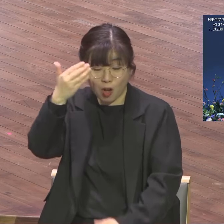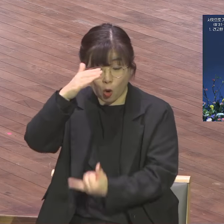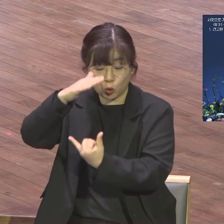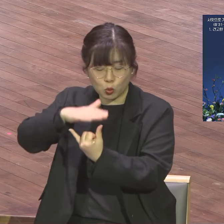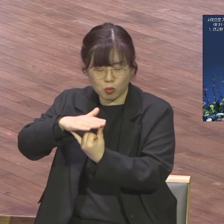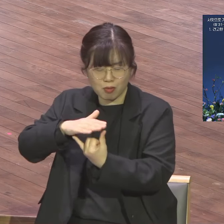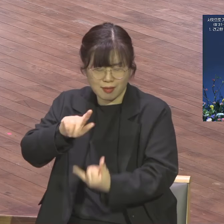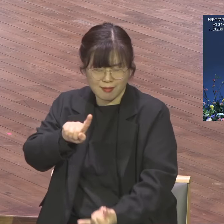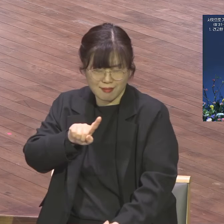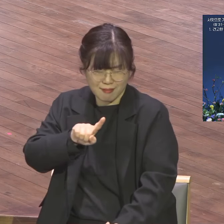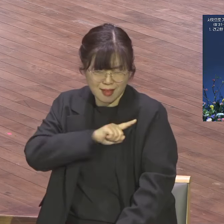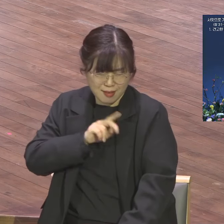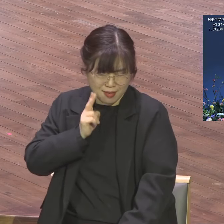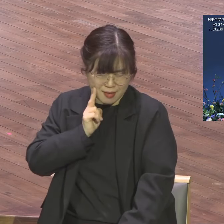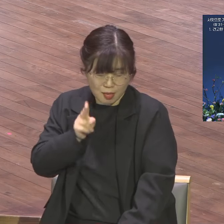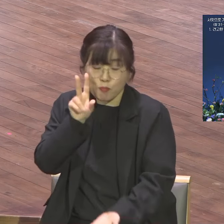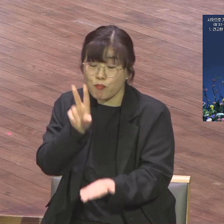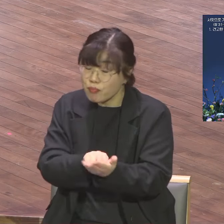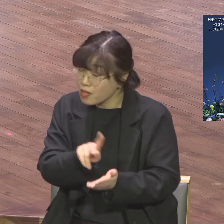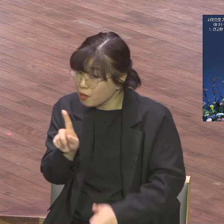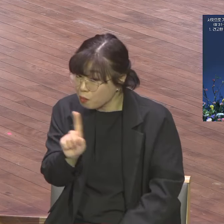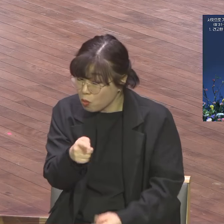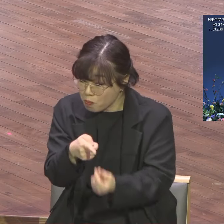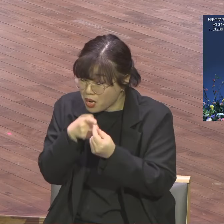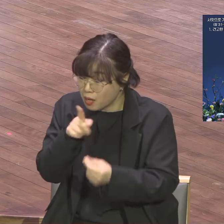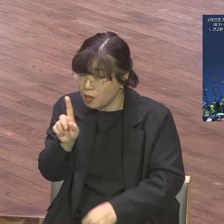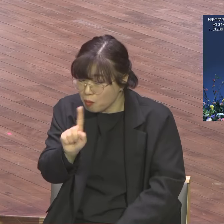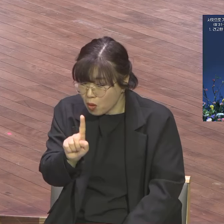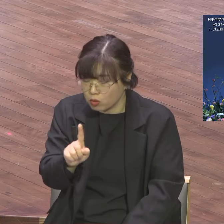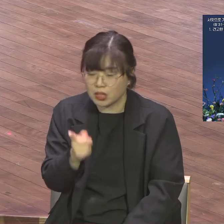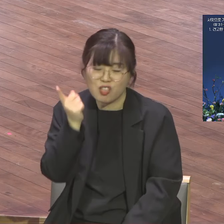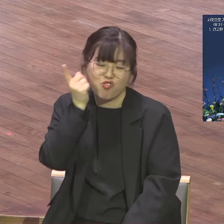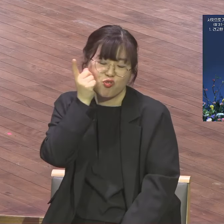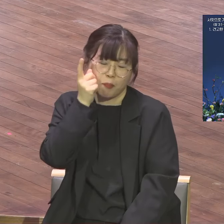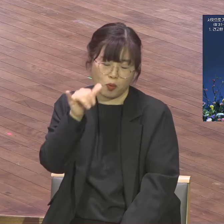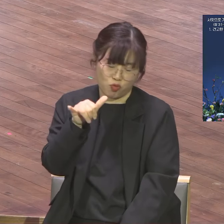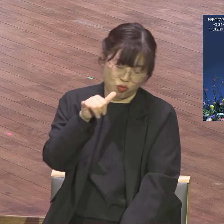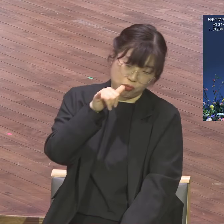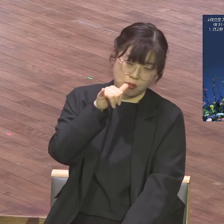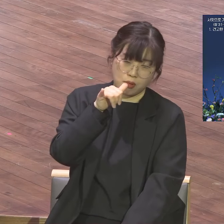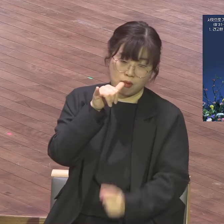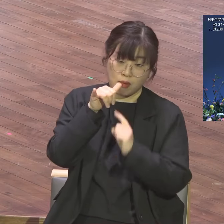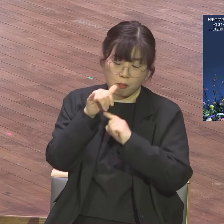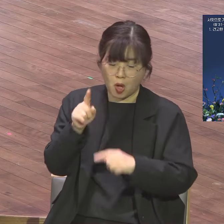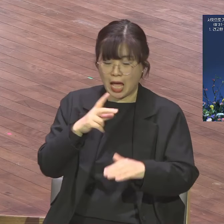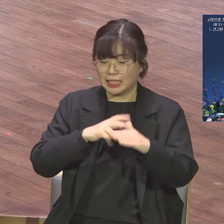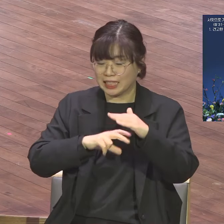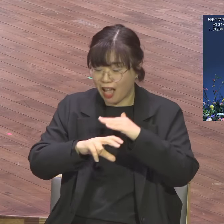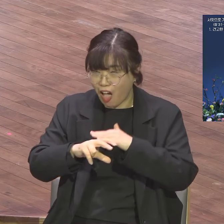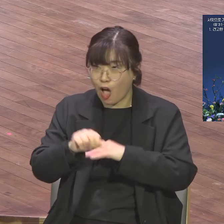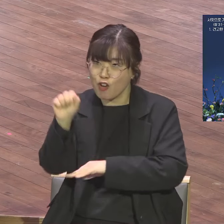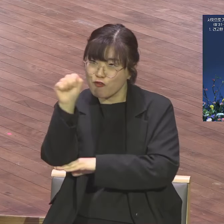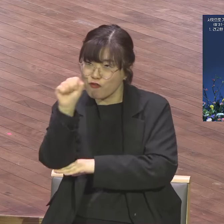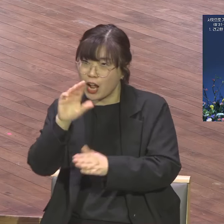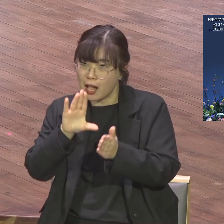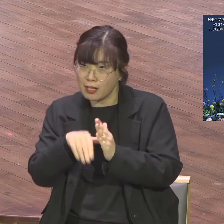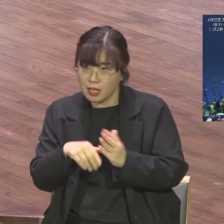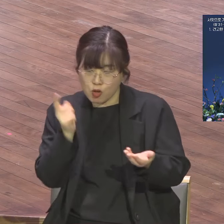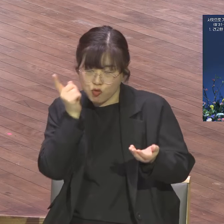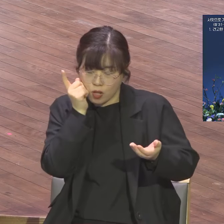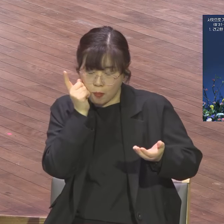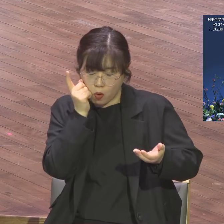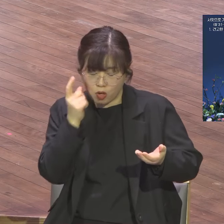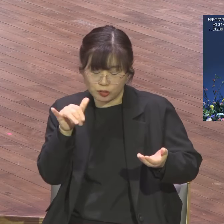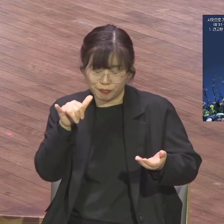중독 어디를 가더라도 사람들이 전부 다 눈 깔고 다닙니다. 어떤 때 운전하고 할 때 답답할 때마다